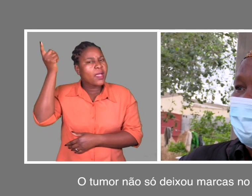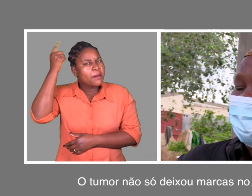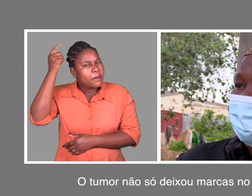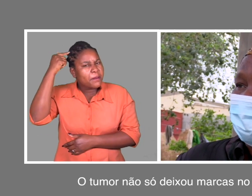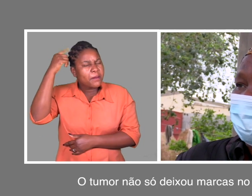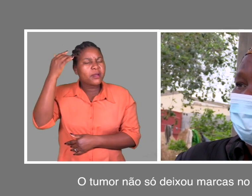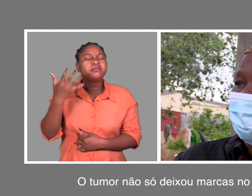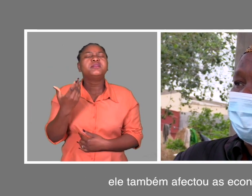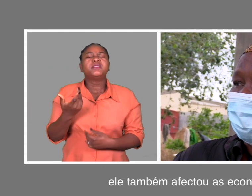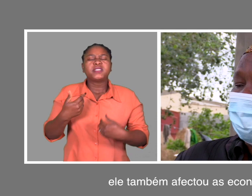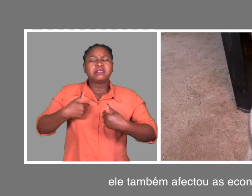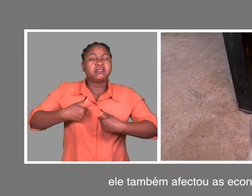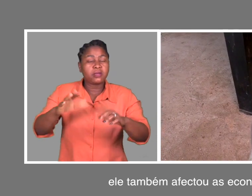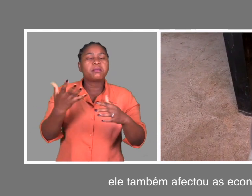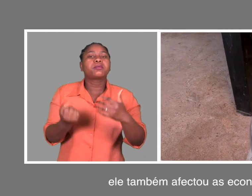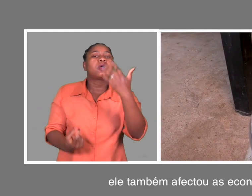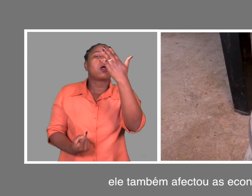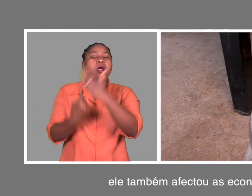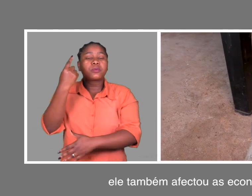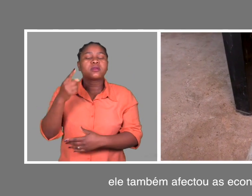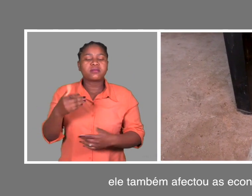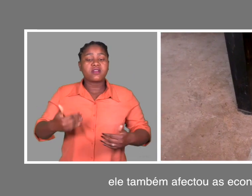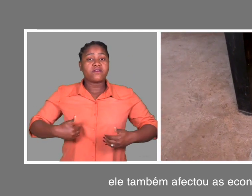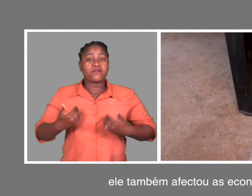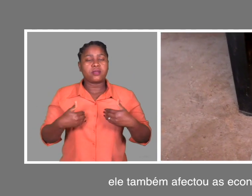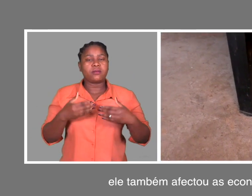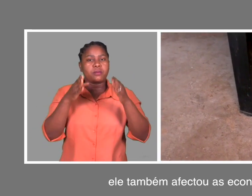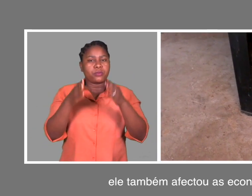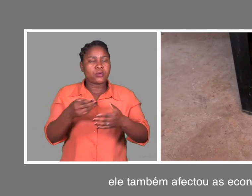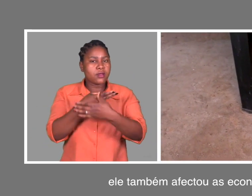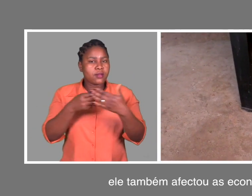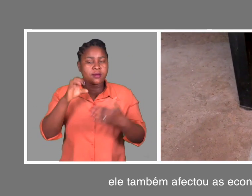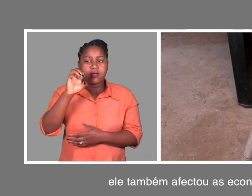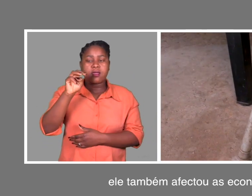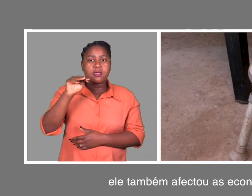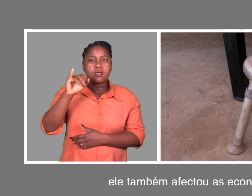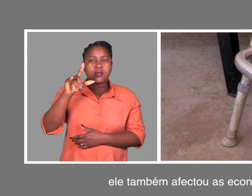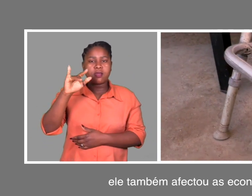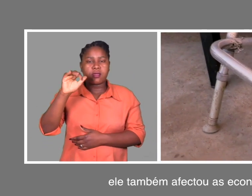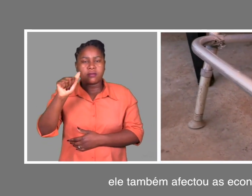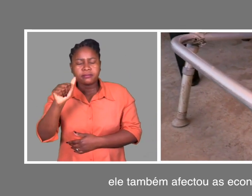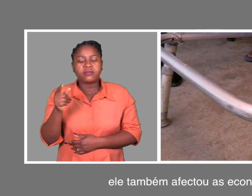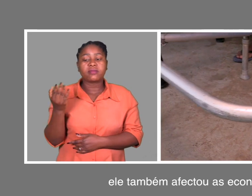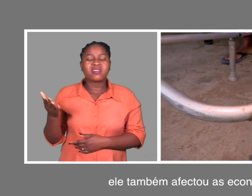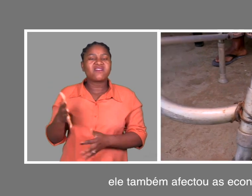deixou marcas no corpo da jovem milha, ele afetou também as economias da família.